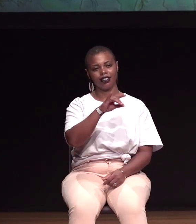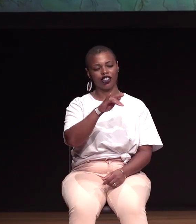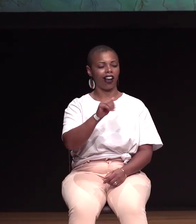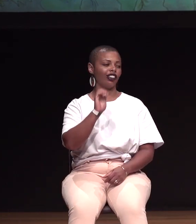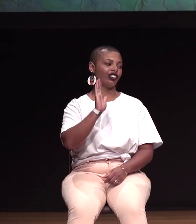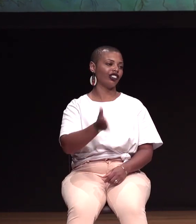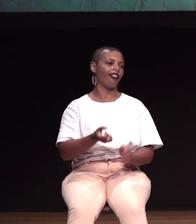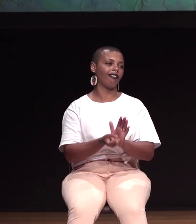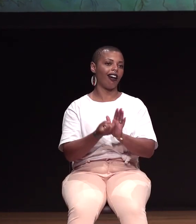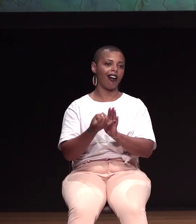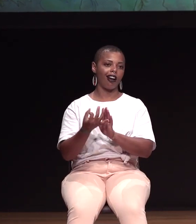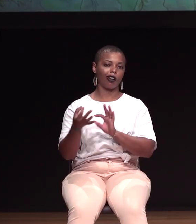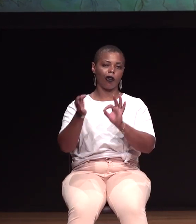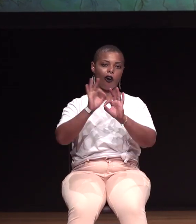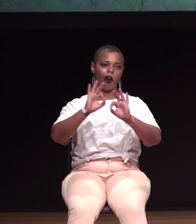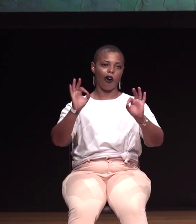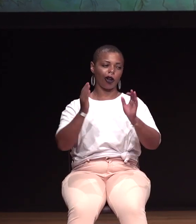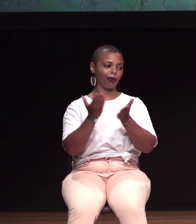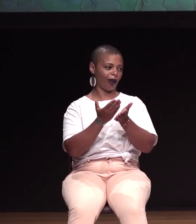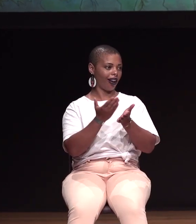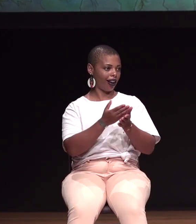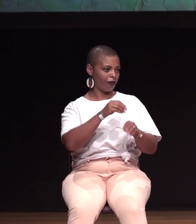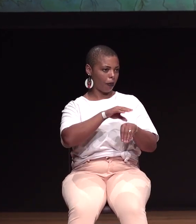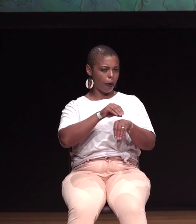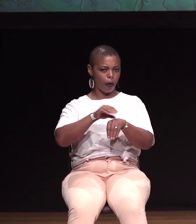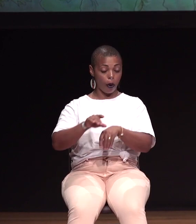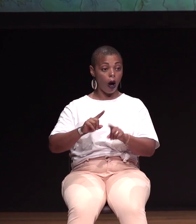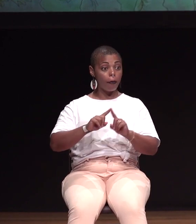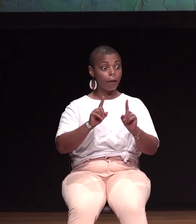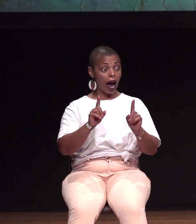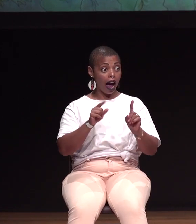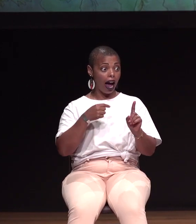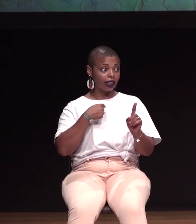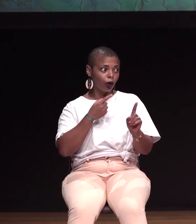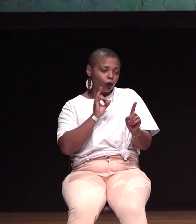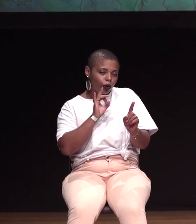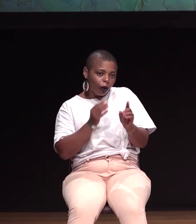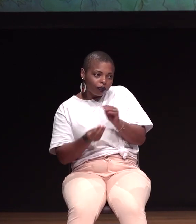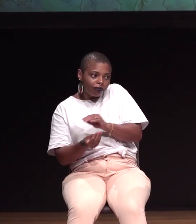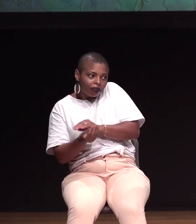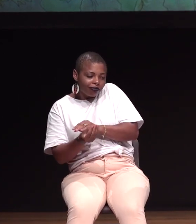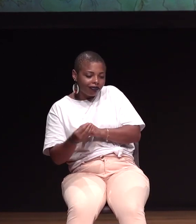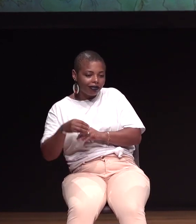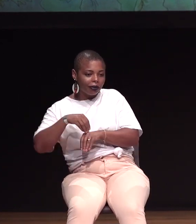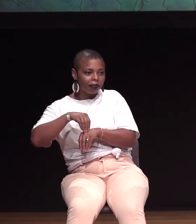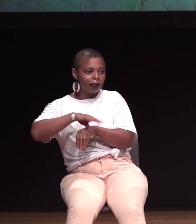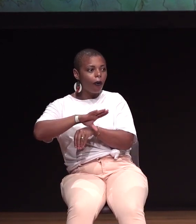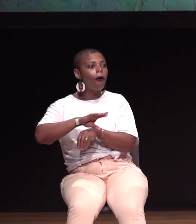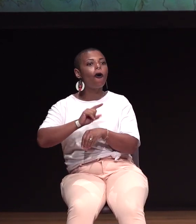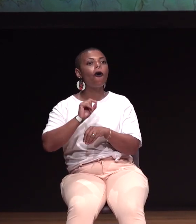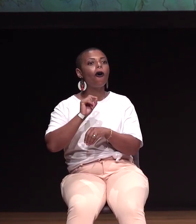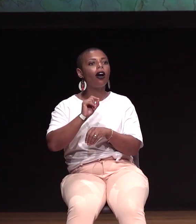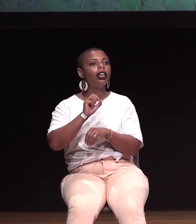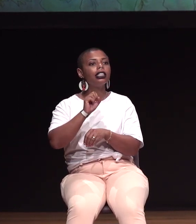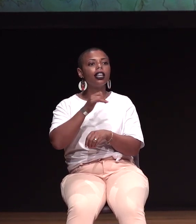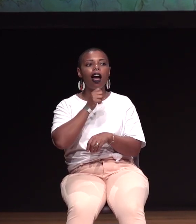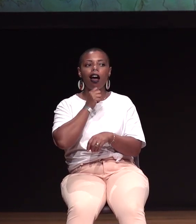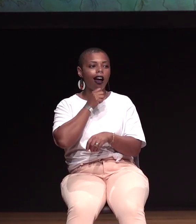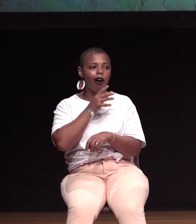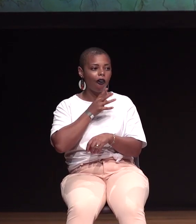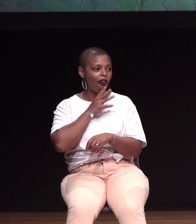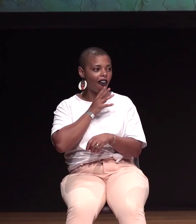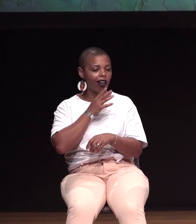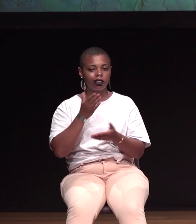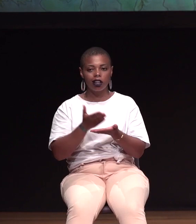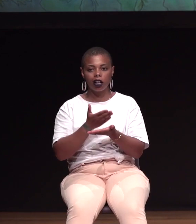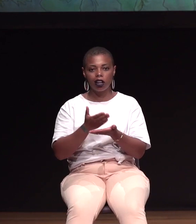Mas eu queria também recomendar, para quem ainda não conhece, o livro de poesia da Angélica Freitas, O Ter